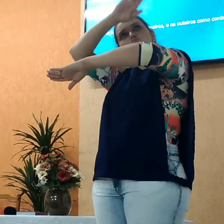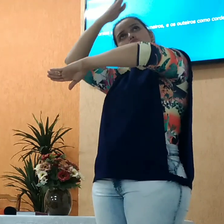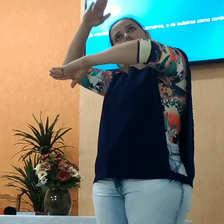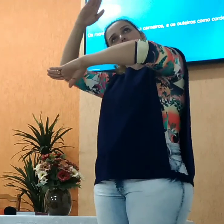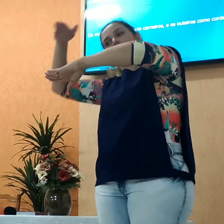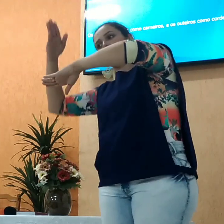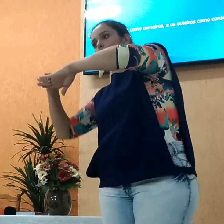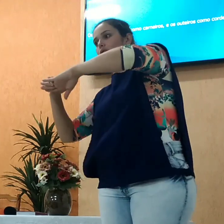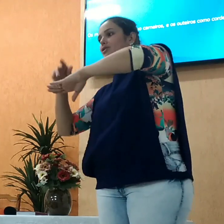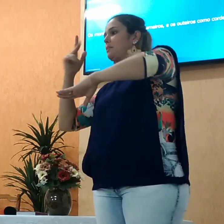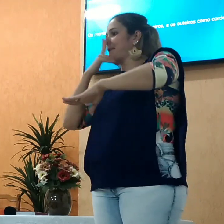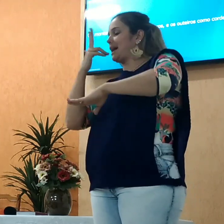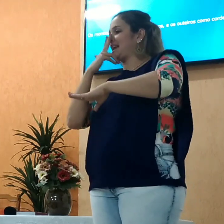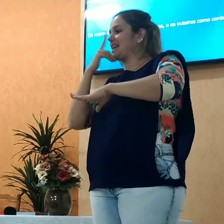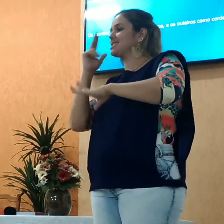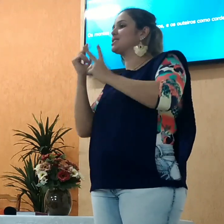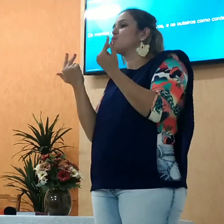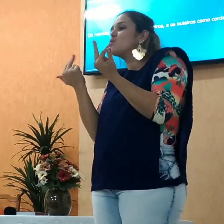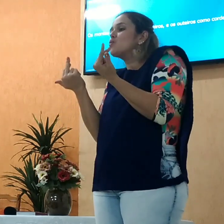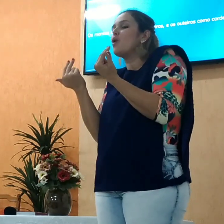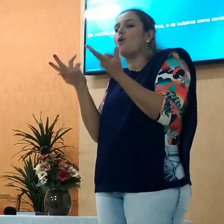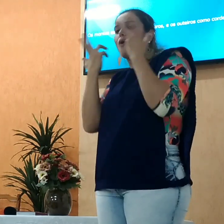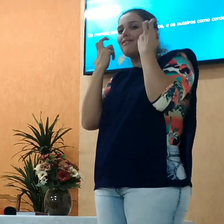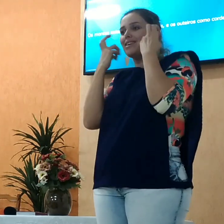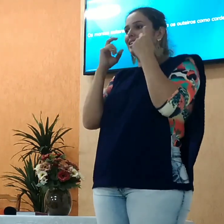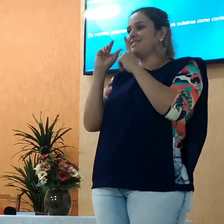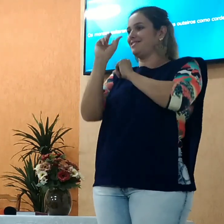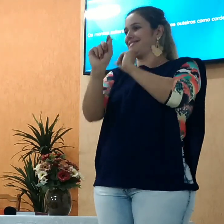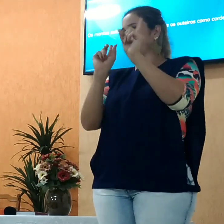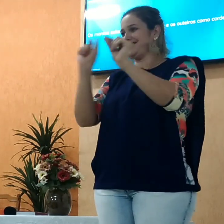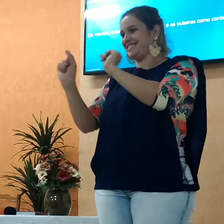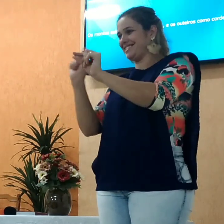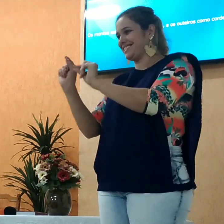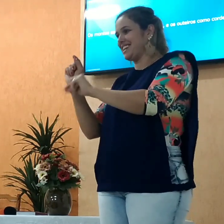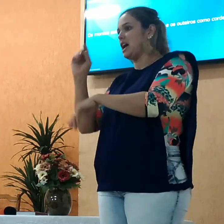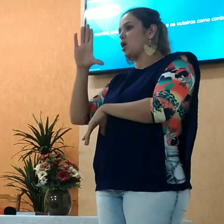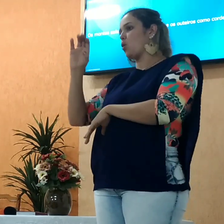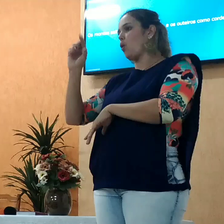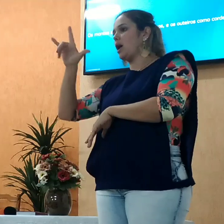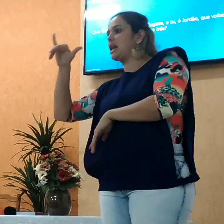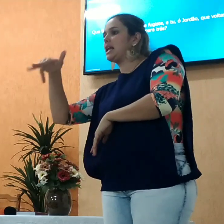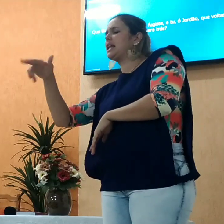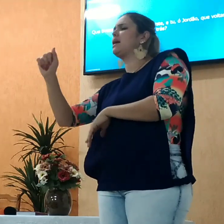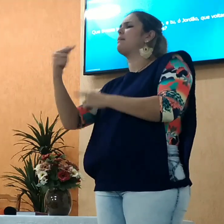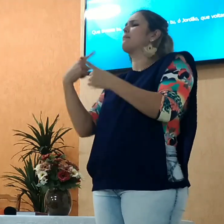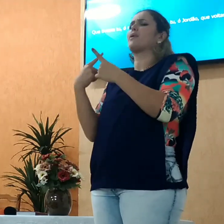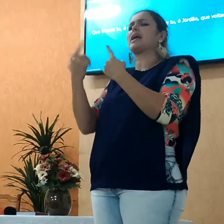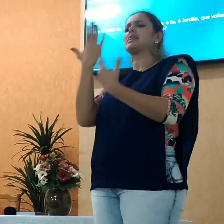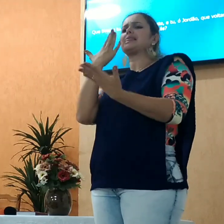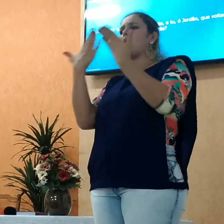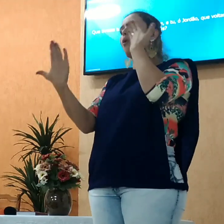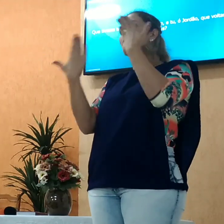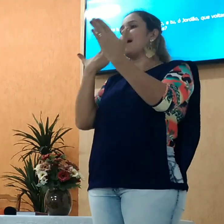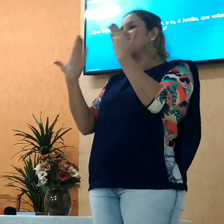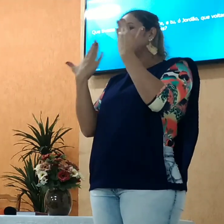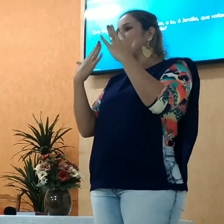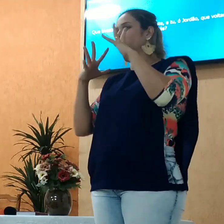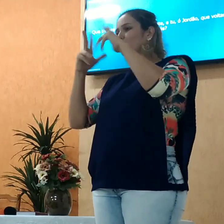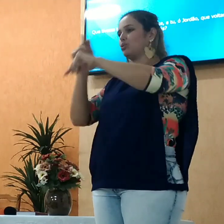como carneiro, e as colinas como cordeiro do rebanho. Que tens, ó mar, que assim